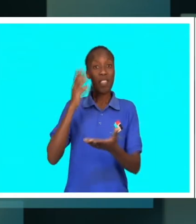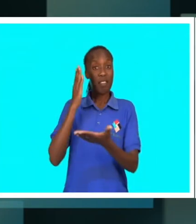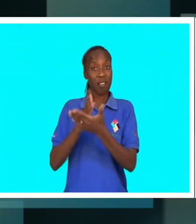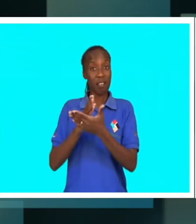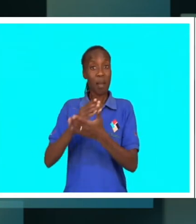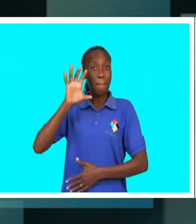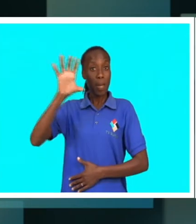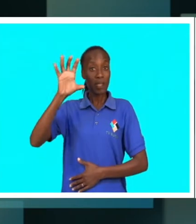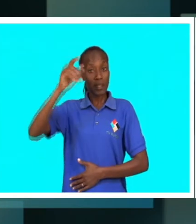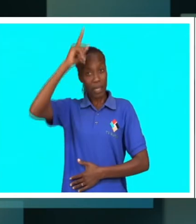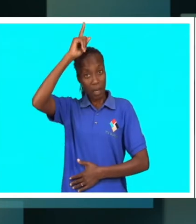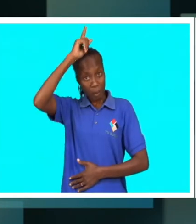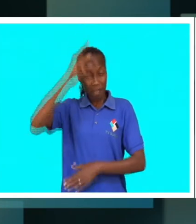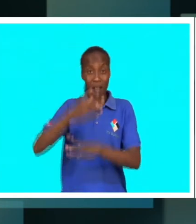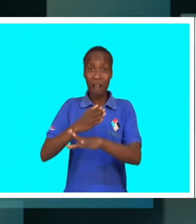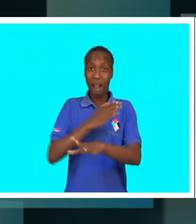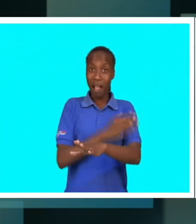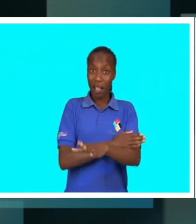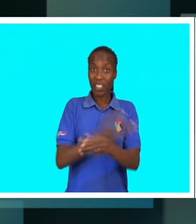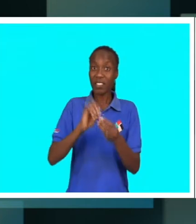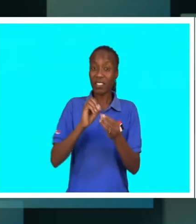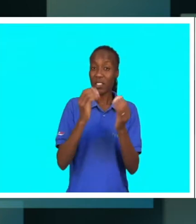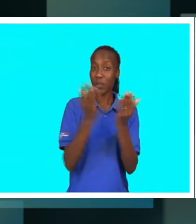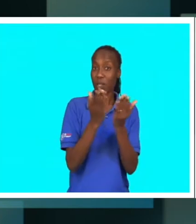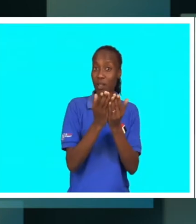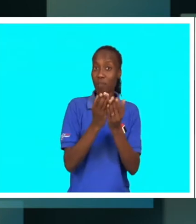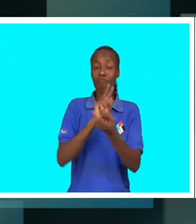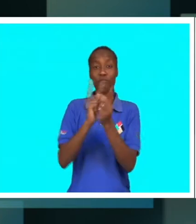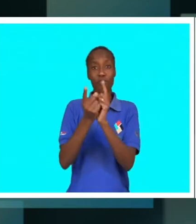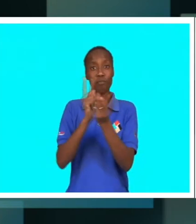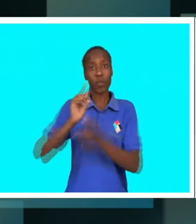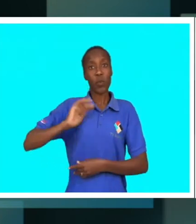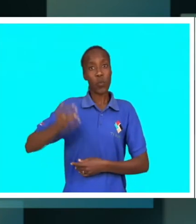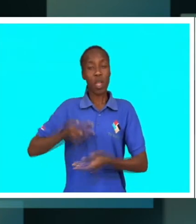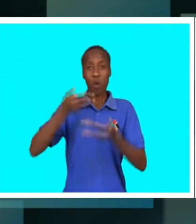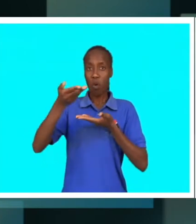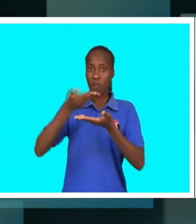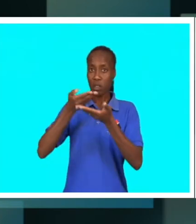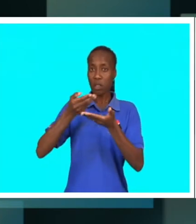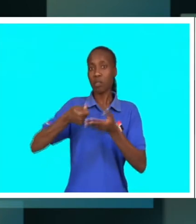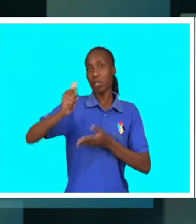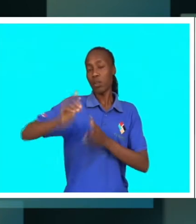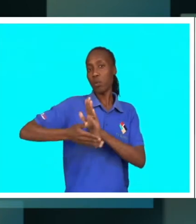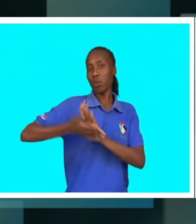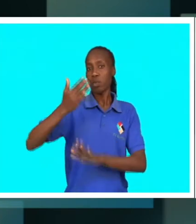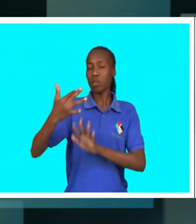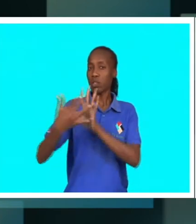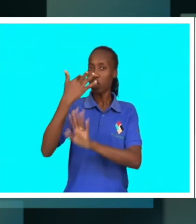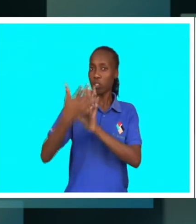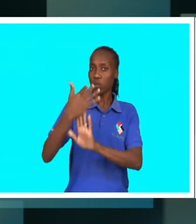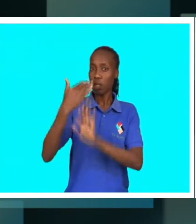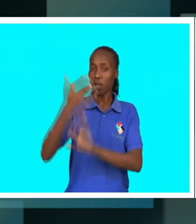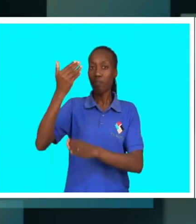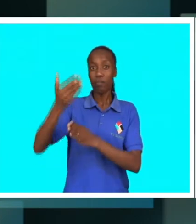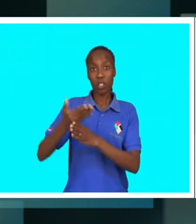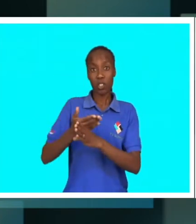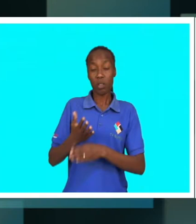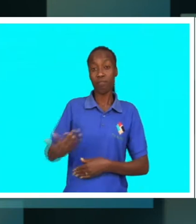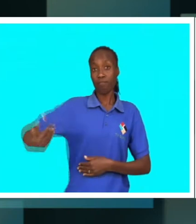Porque nós, antes de fazermos esta peça, nós tivemos a conversar também com algumas mulheres alemães que foram contando algumas coisas que elas passaram